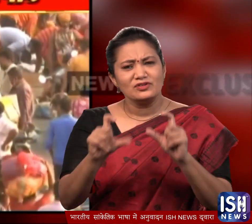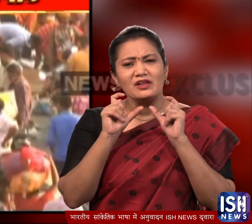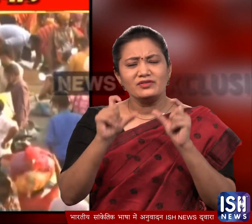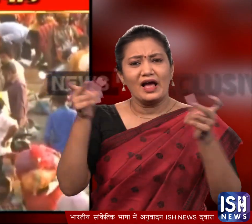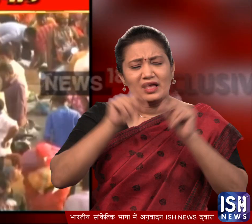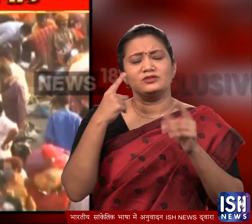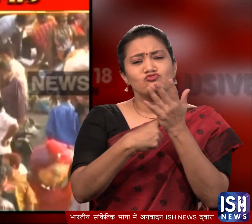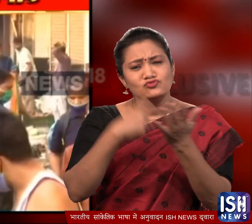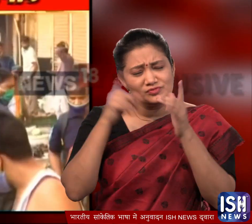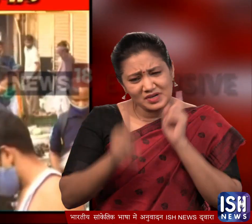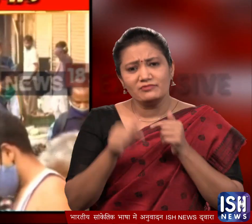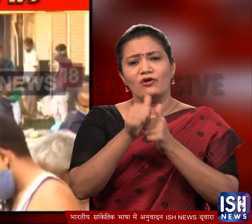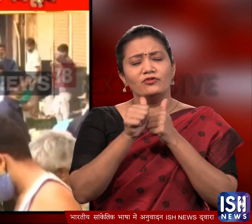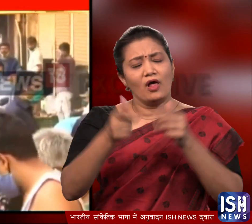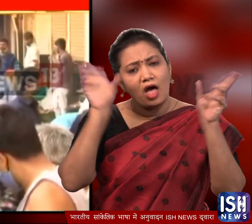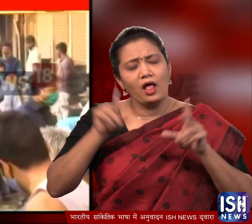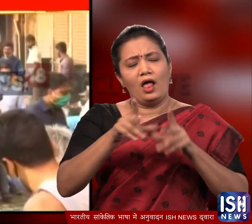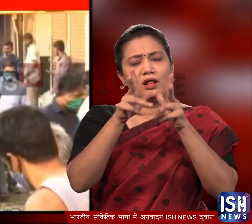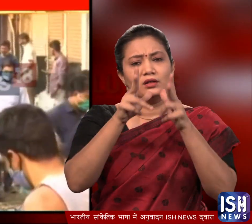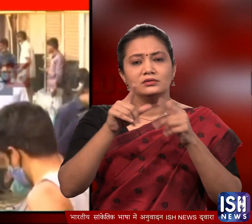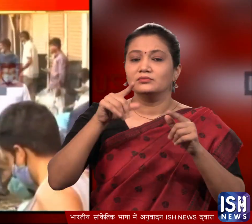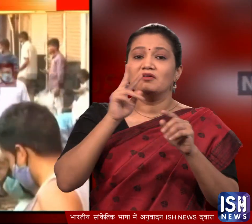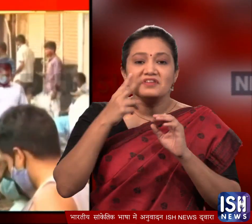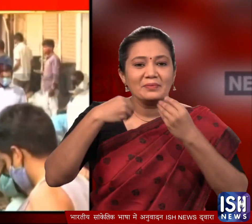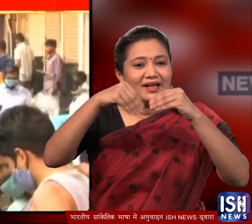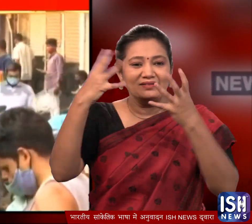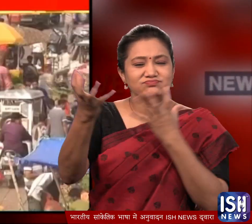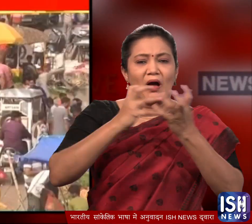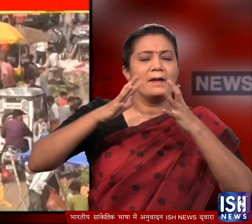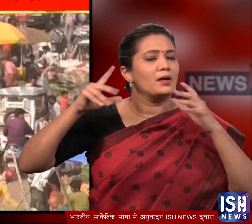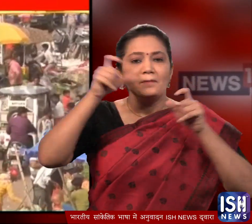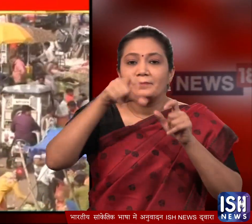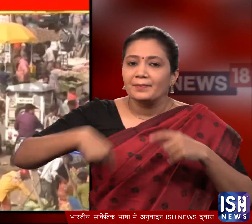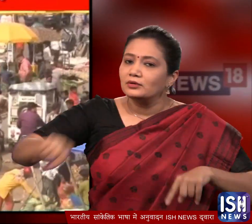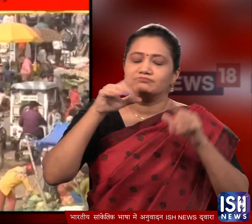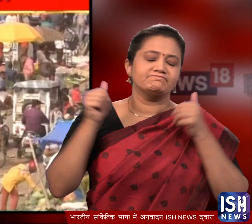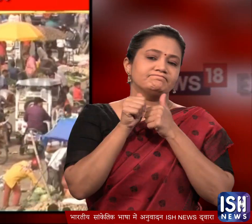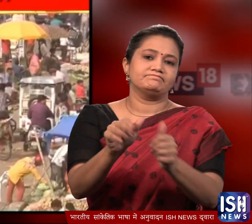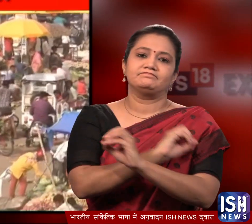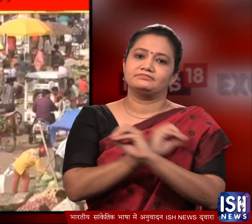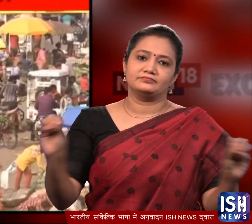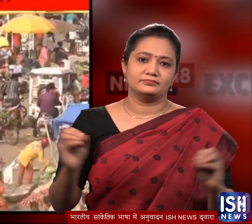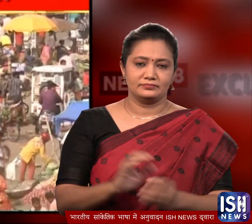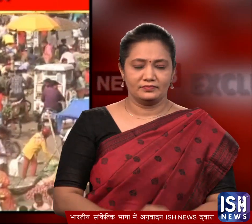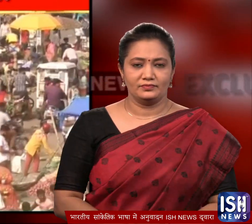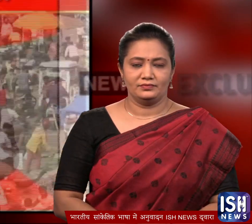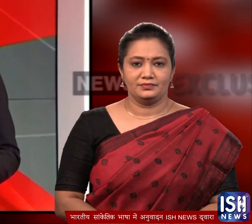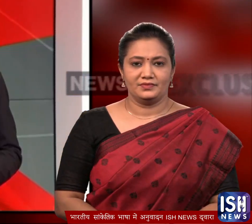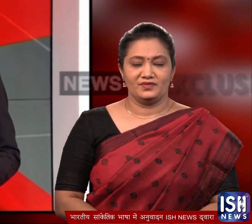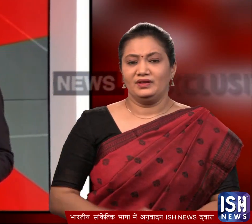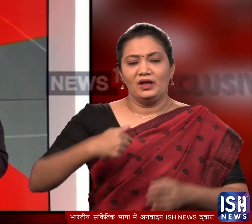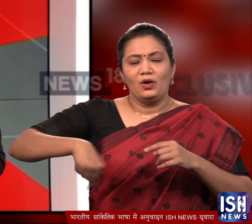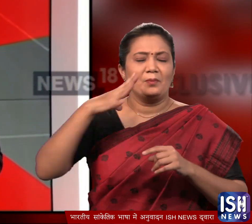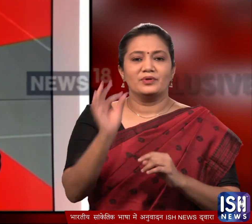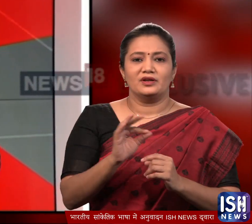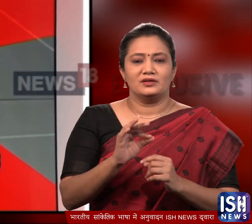को सावधान रहने और नियमों के पालन की हिदायत दी जा रही है, लेकिन सब्जी मंडियों में ज्यादातर लोग इन नियमों की धज्जियां उड़ाते दिखाई दिए। सौभाग्य